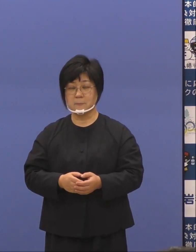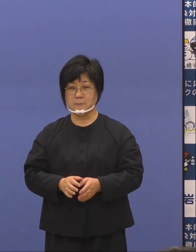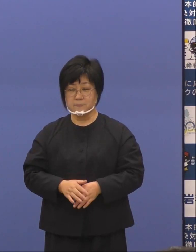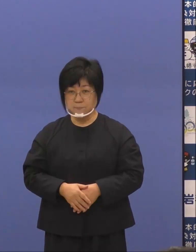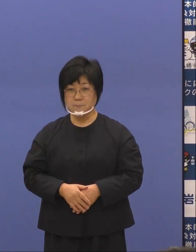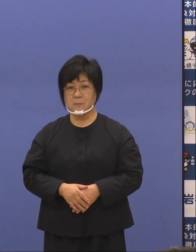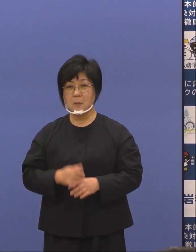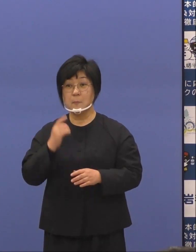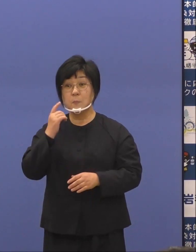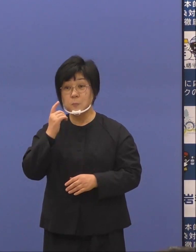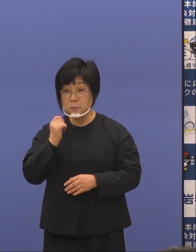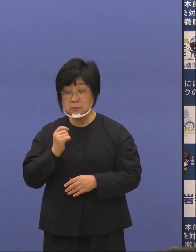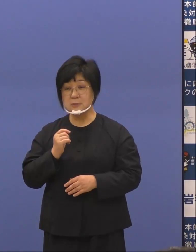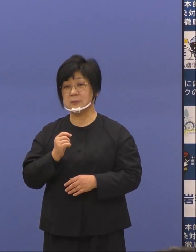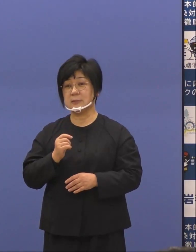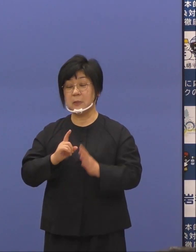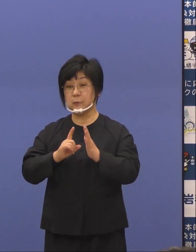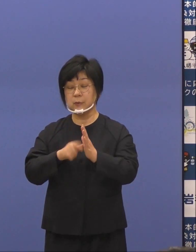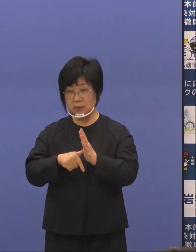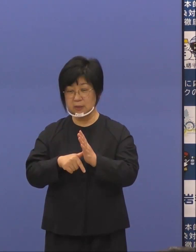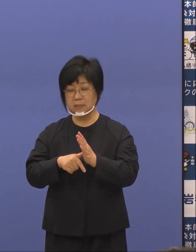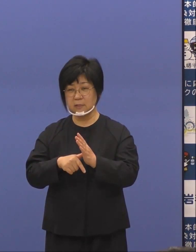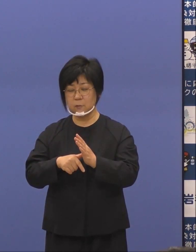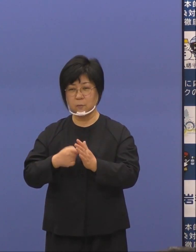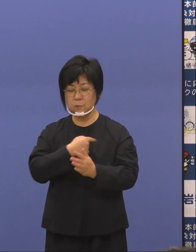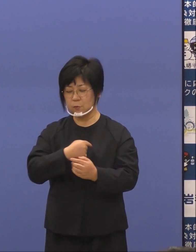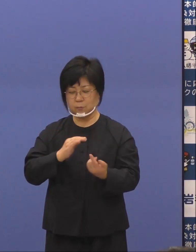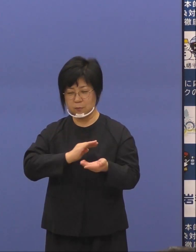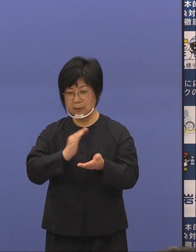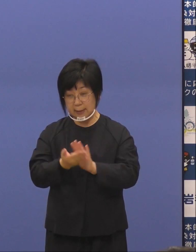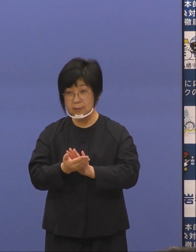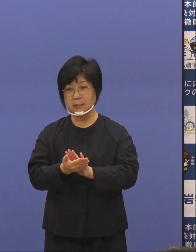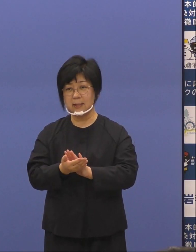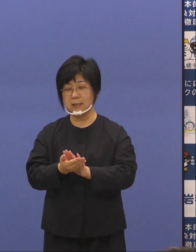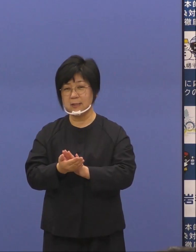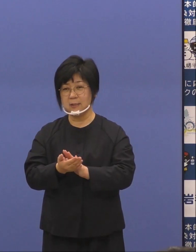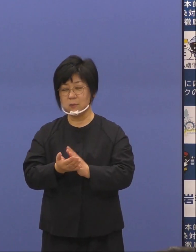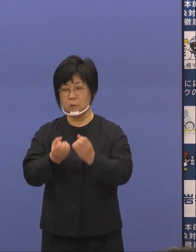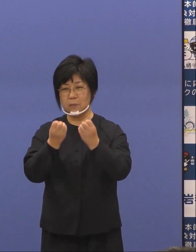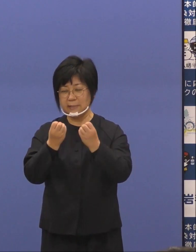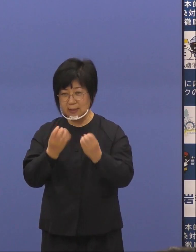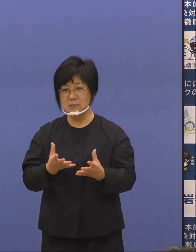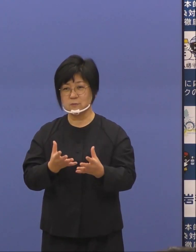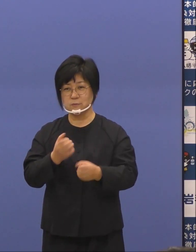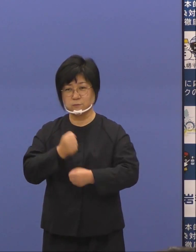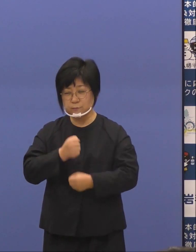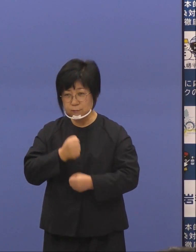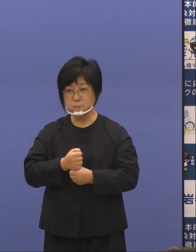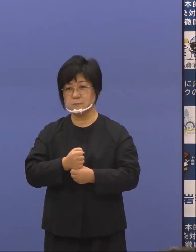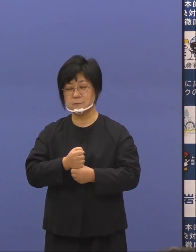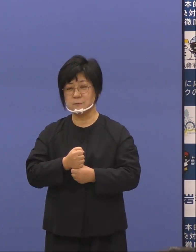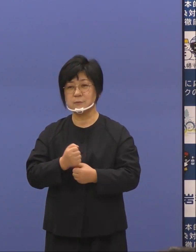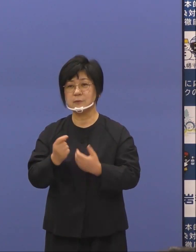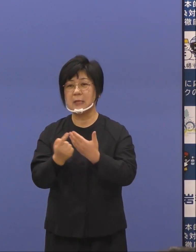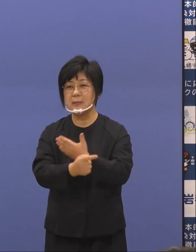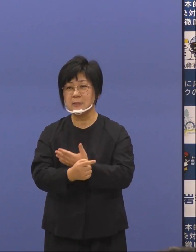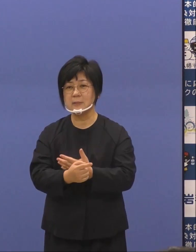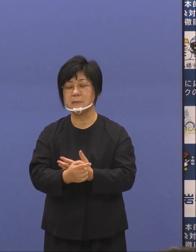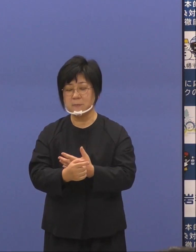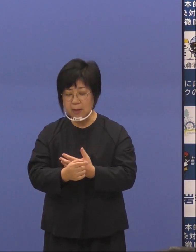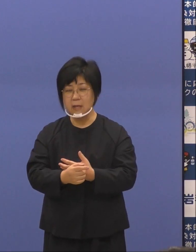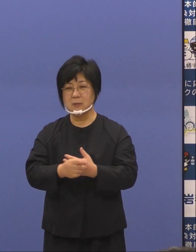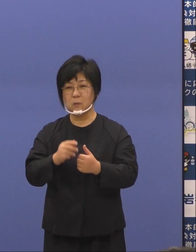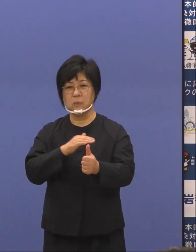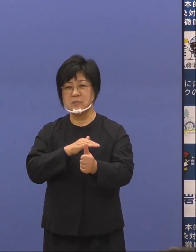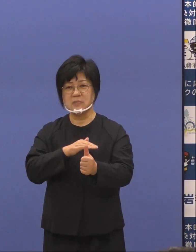心を入れ替えてもう体制を一新みたいな格好になっていれば、その死刑というテーマでこ